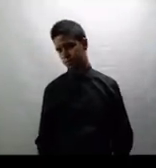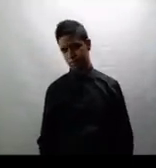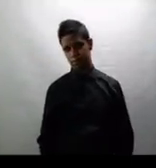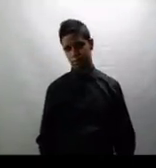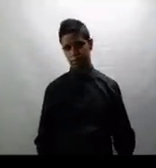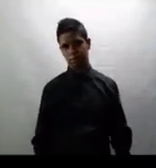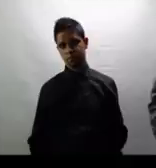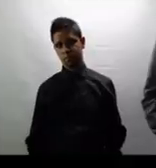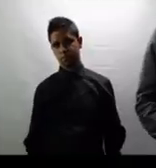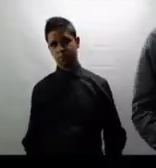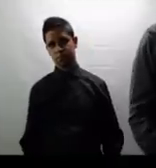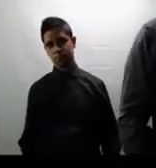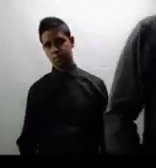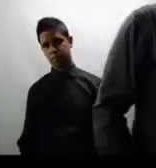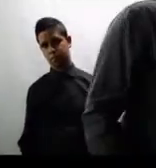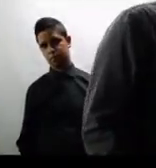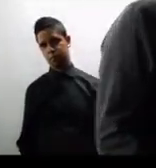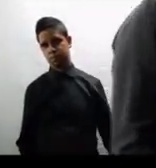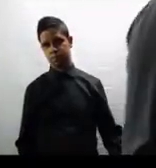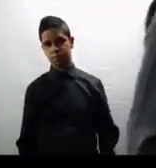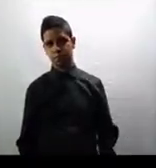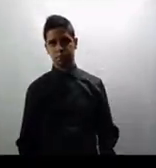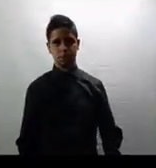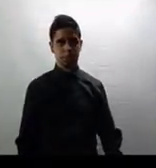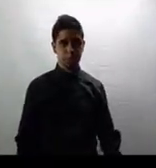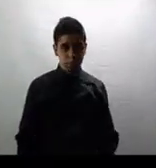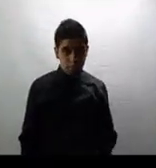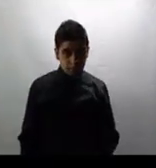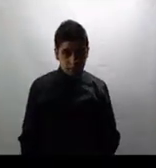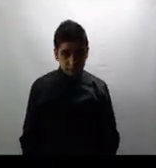dolor entre sus bebés